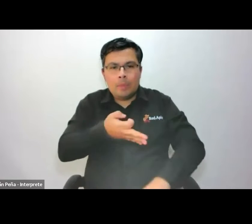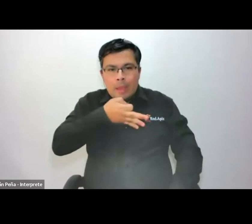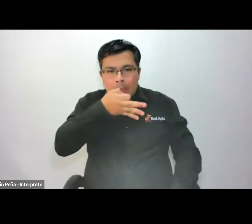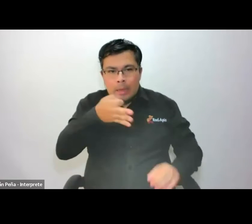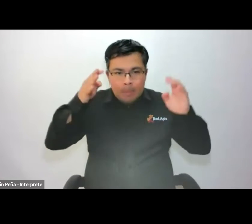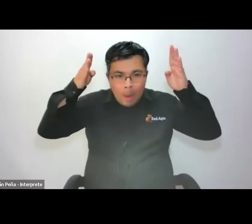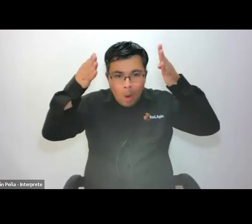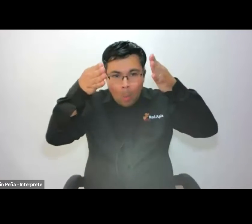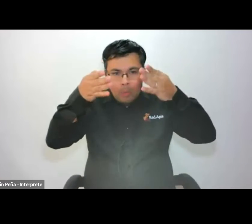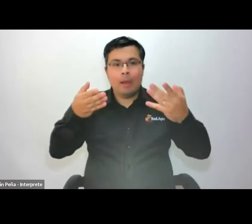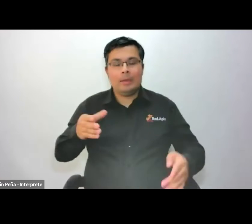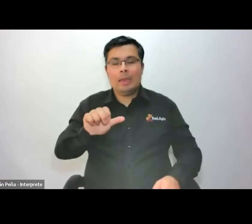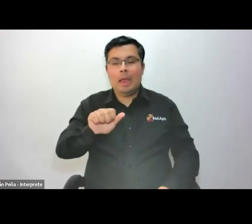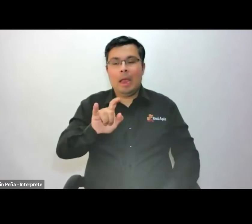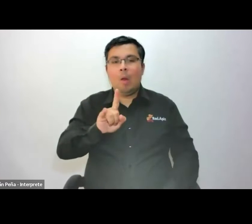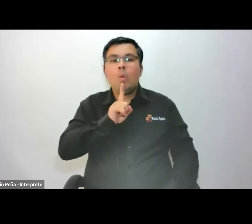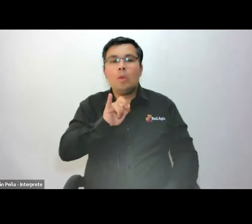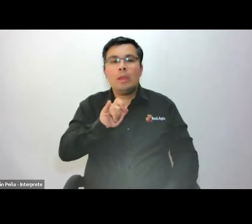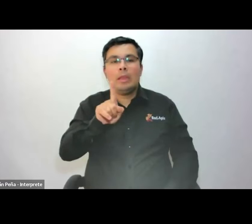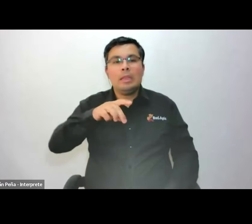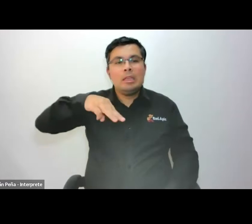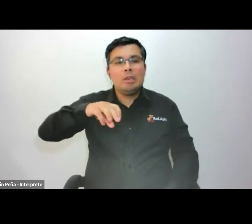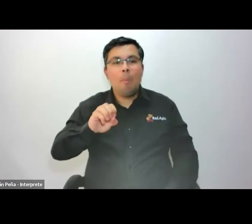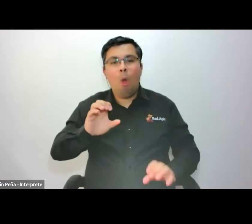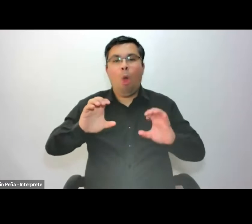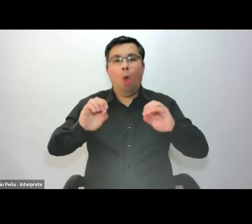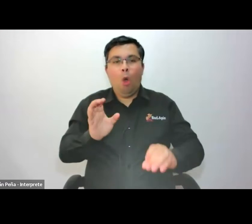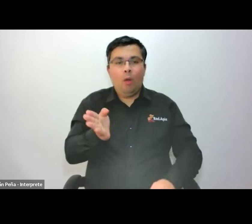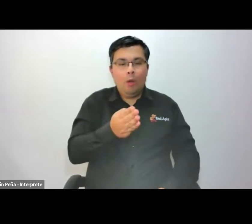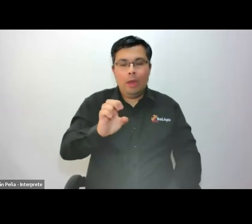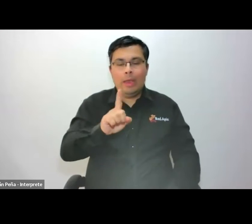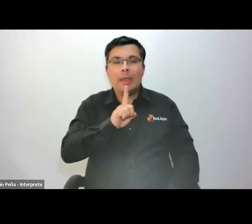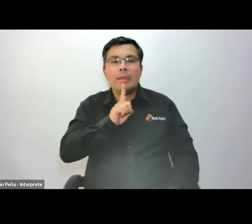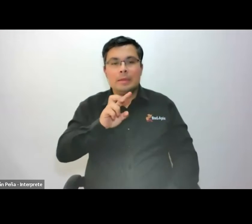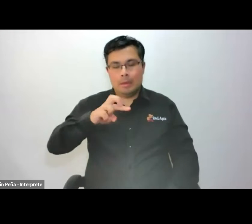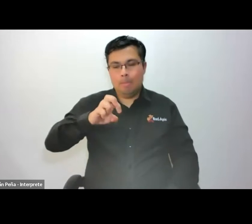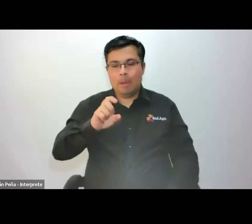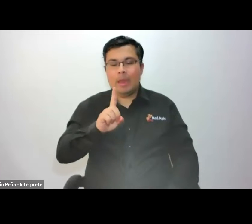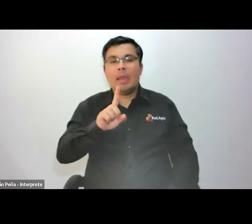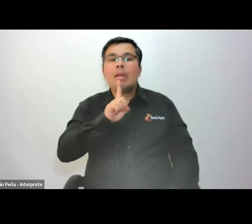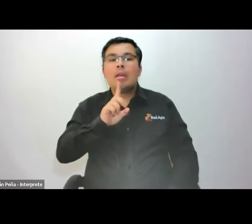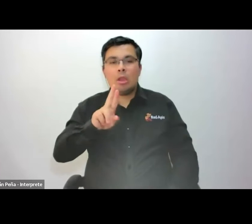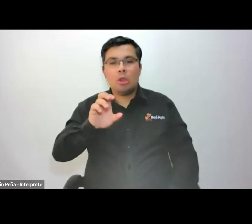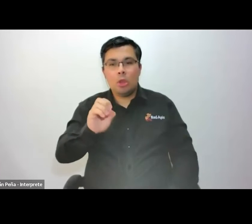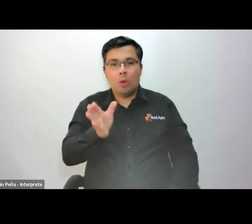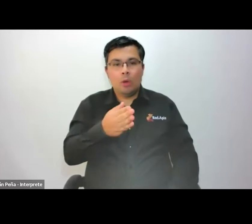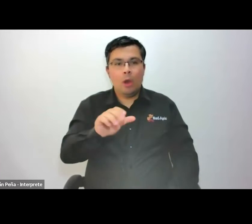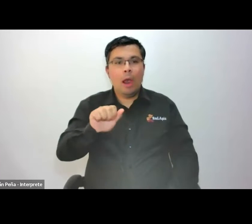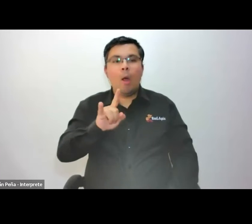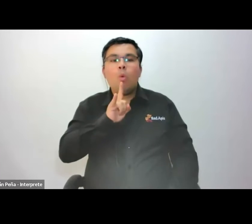secas o espectro autista a secas? Pero no es persona con TEA, usted no lo diga. Persona